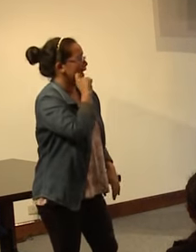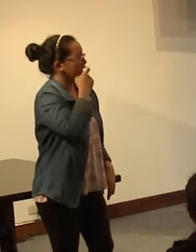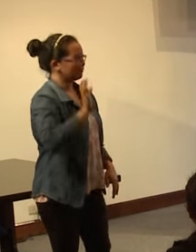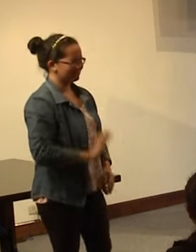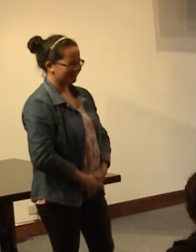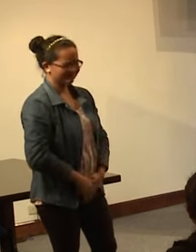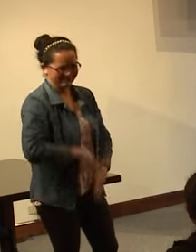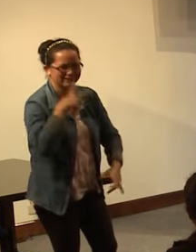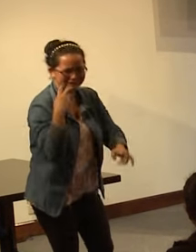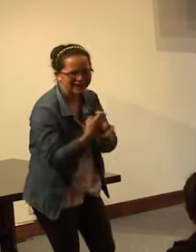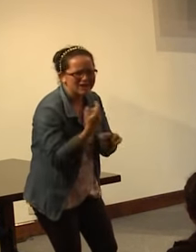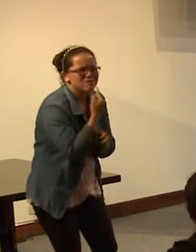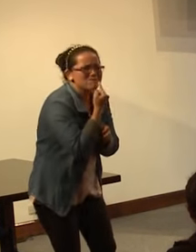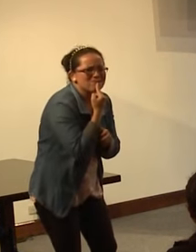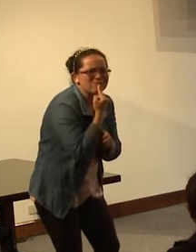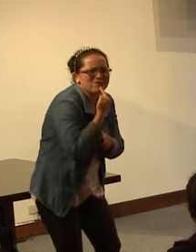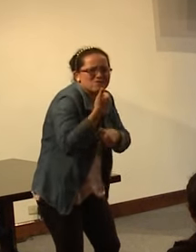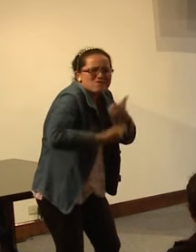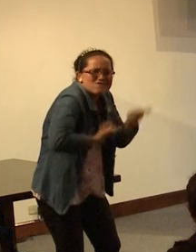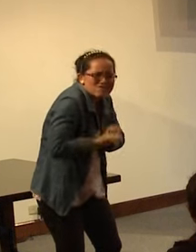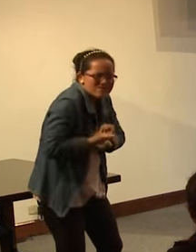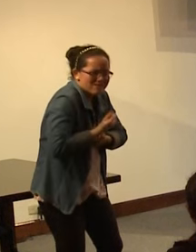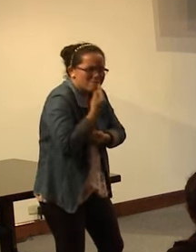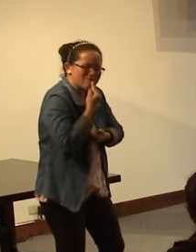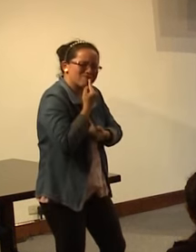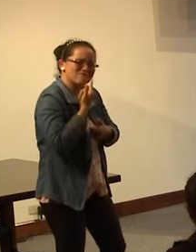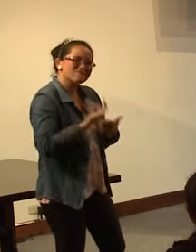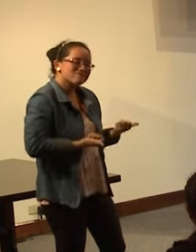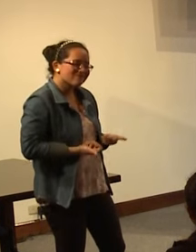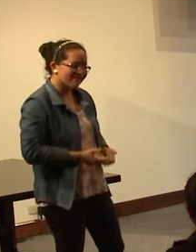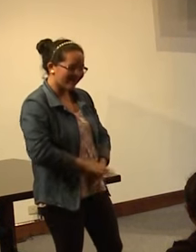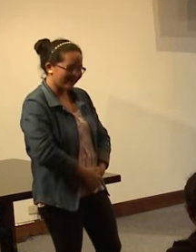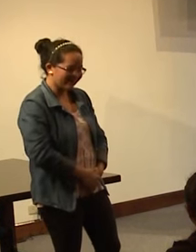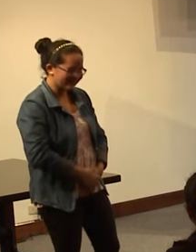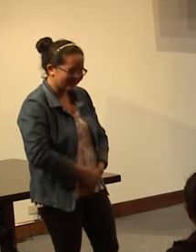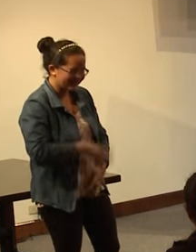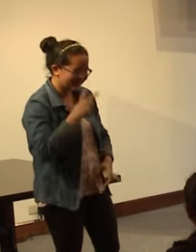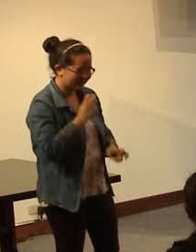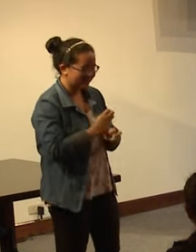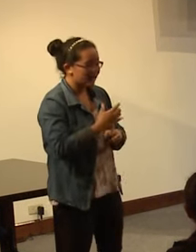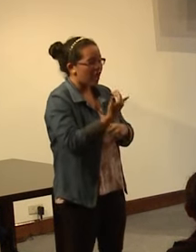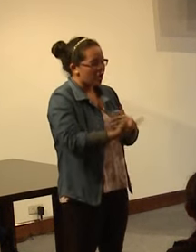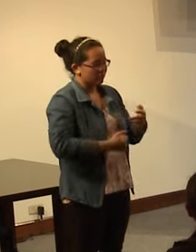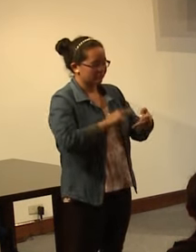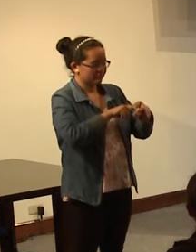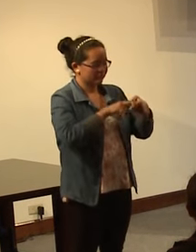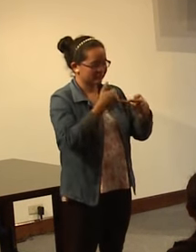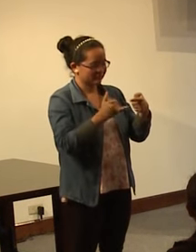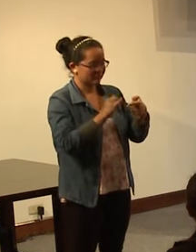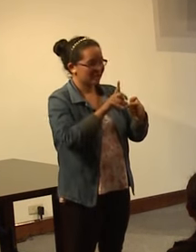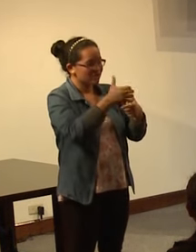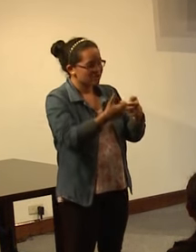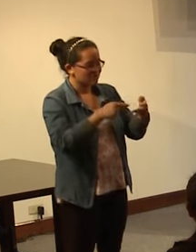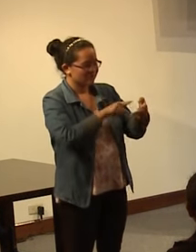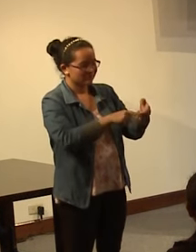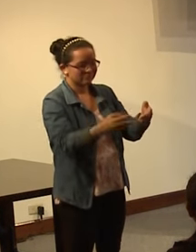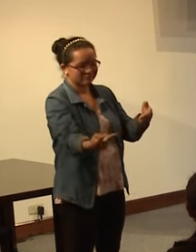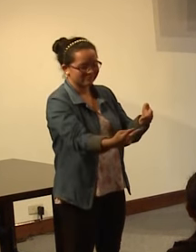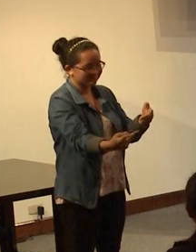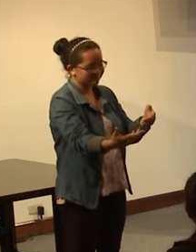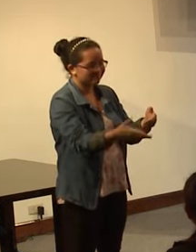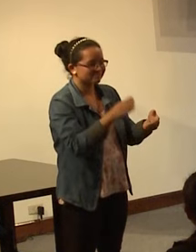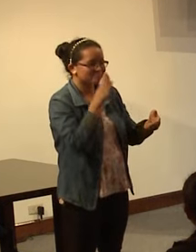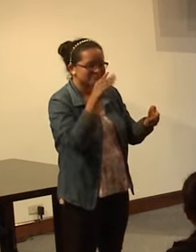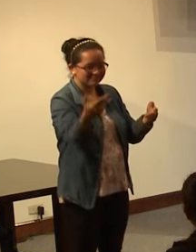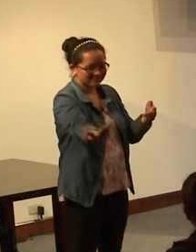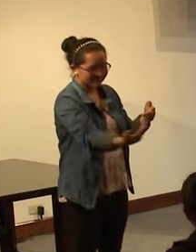Como complicado, ¿no? Uno no sabe a qué saben, ¿cierto? Bien, ahora vamos a escuchar otra descripción, pero quiero que alguna de ustedes dos lo